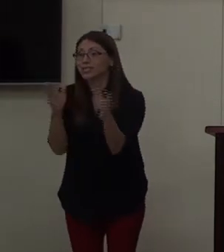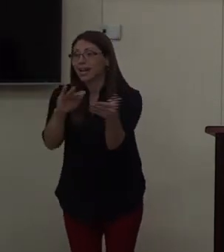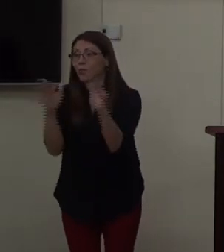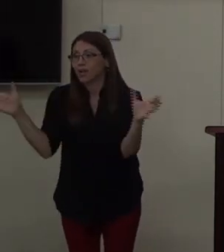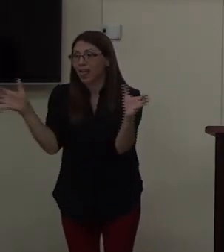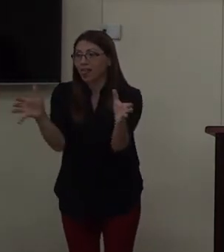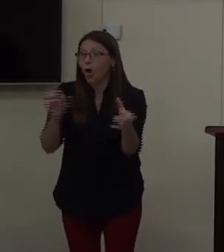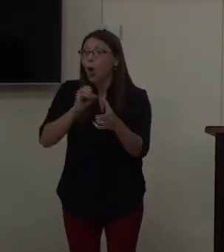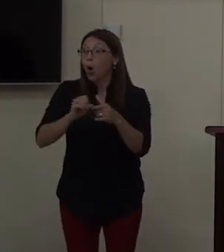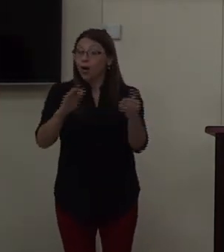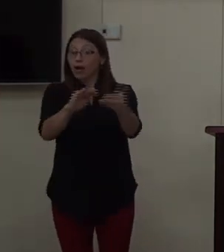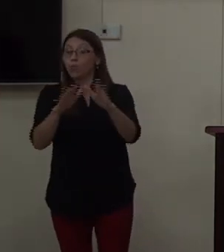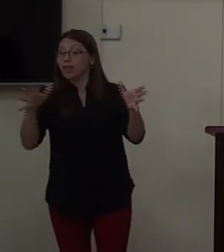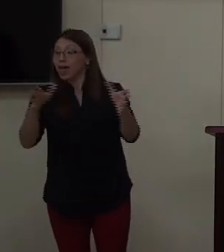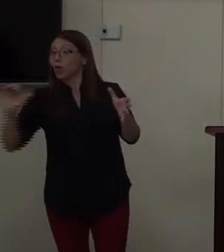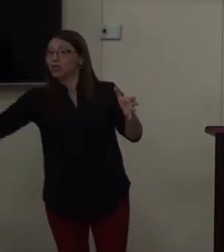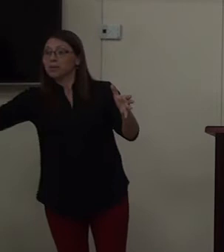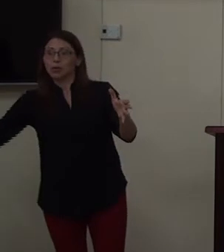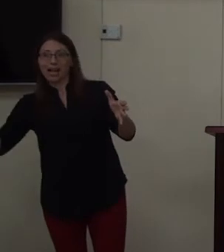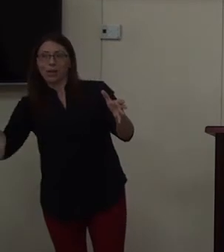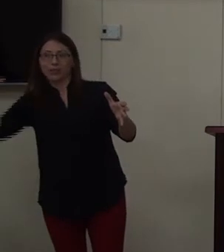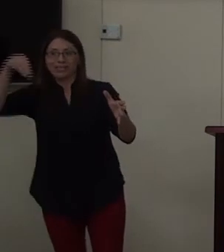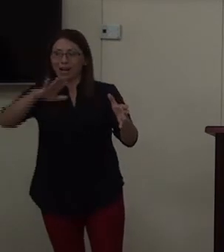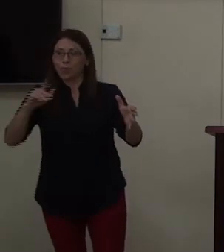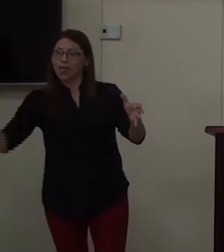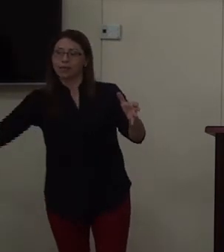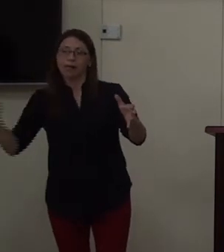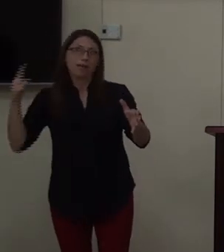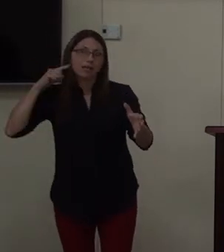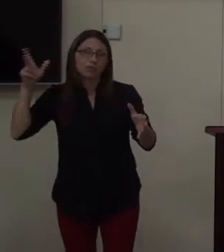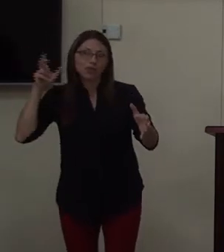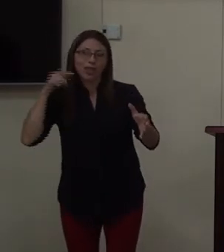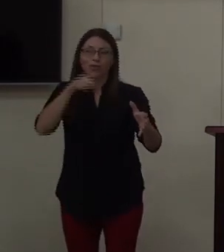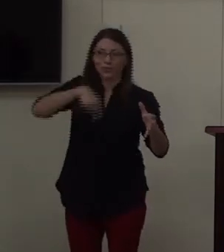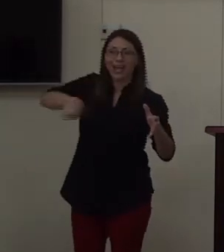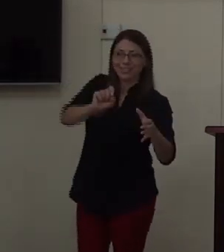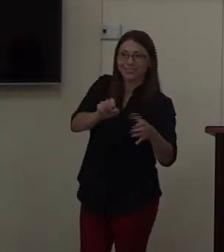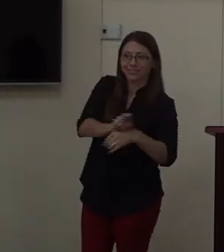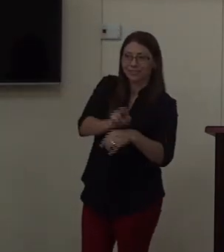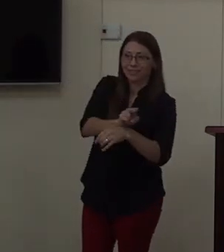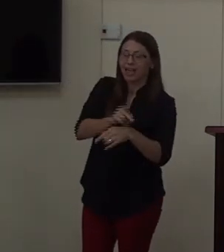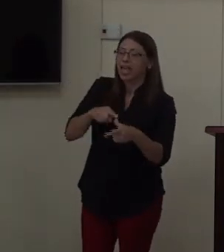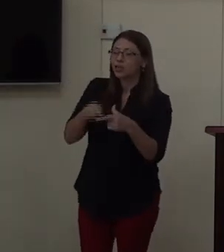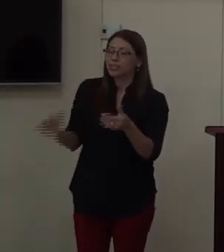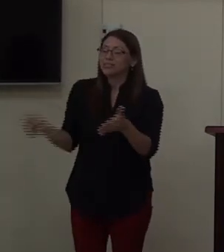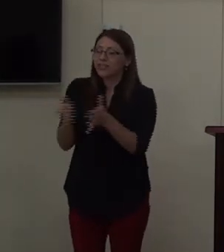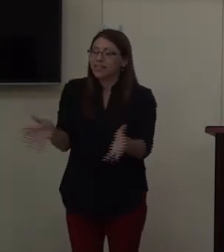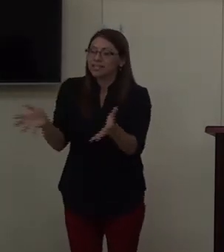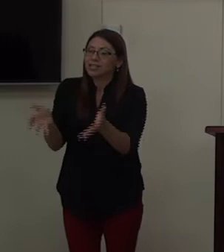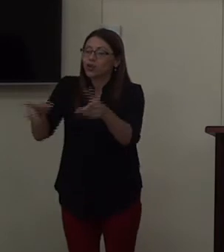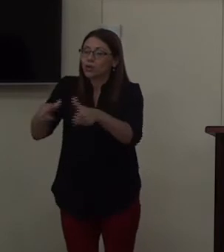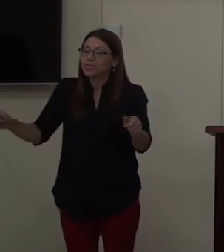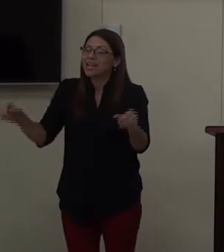persona ajena a la comunidad que está escuchando, ¿verdad? Entonces, es una revitalización lingüística vista más desde